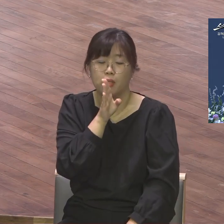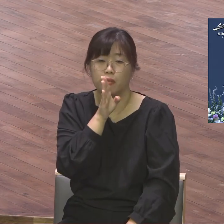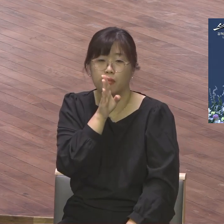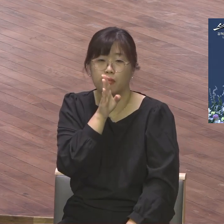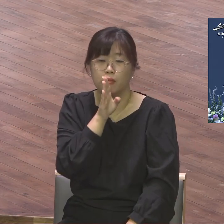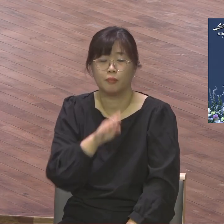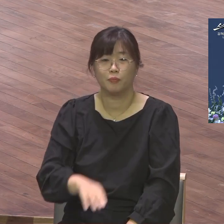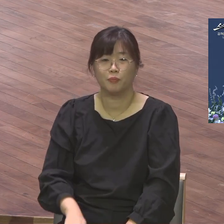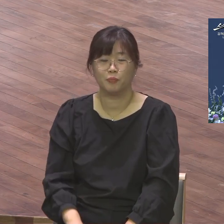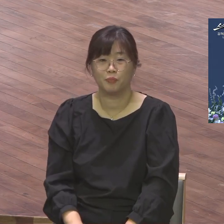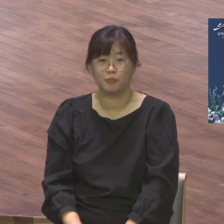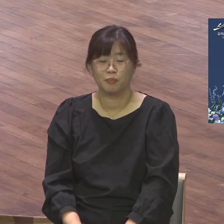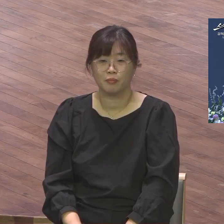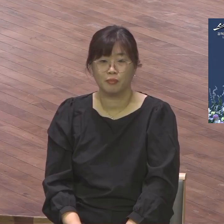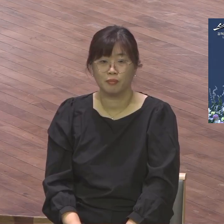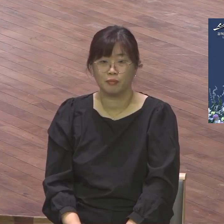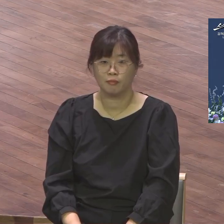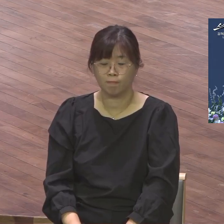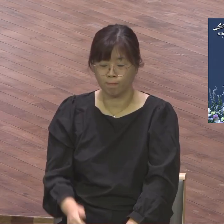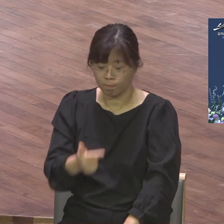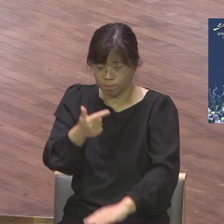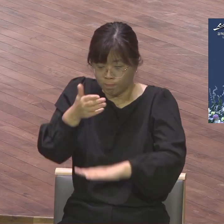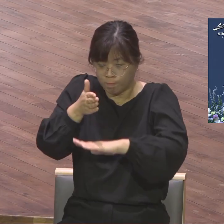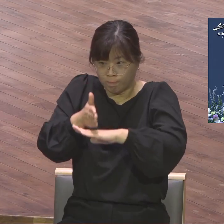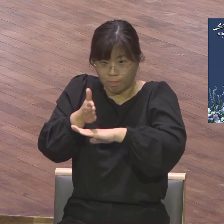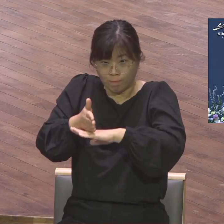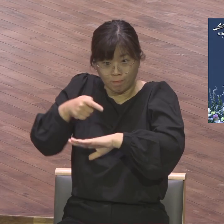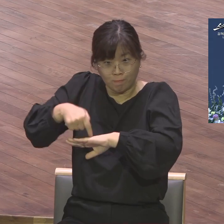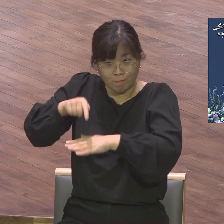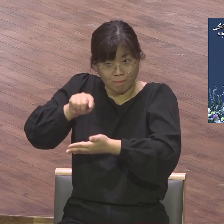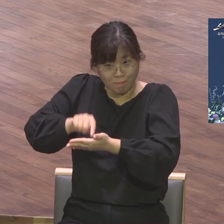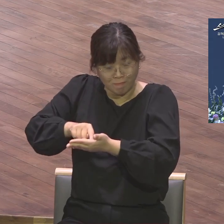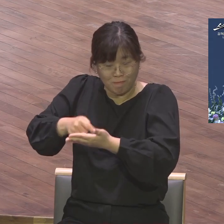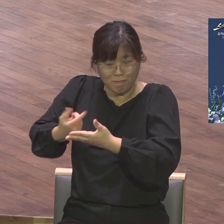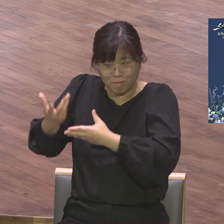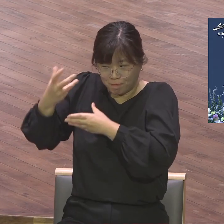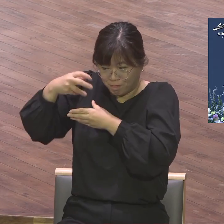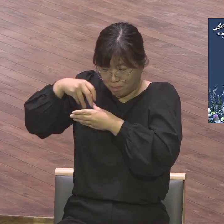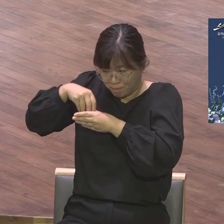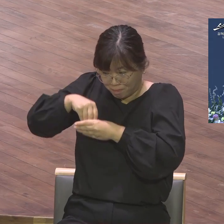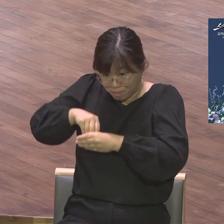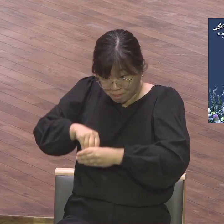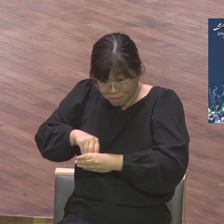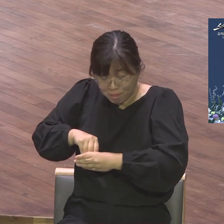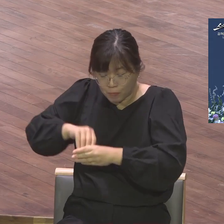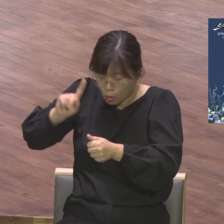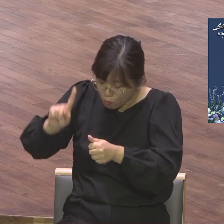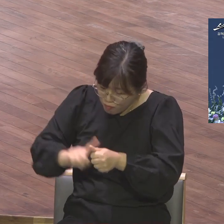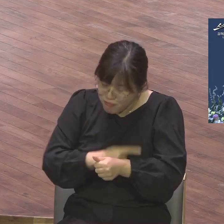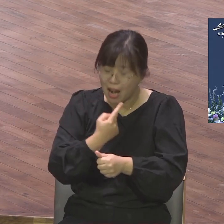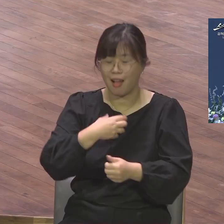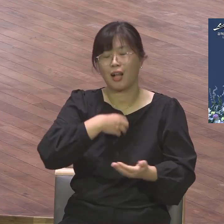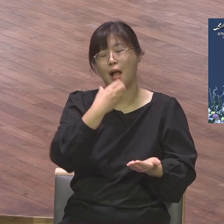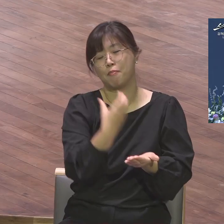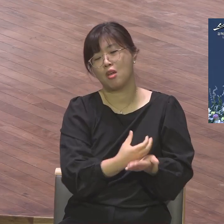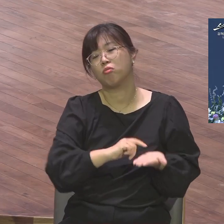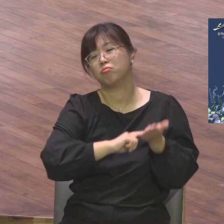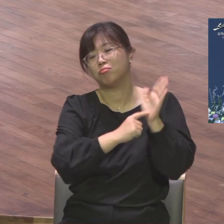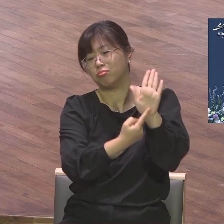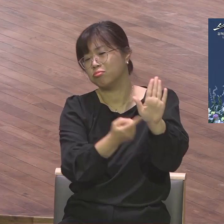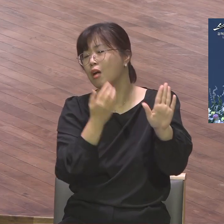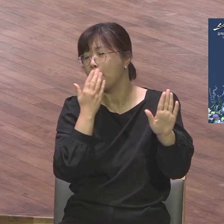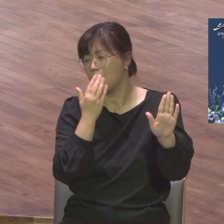축복이 우리 신비에 각인 뿌리 체질화가 되어서 나타나는 것이 바로 감격이에요. 감격.